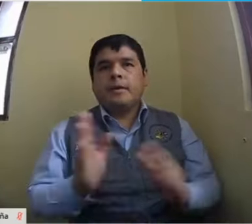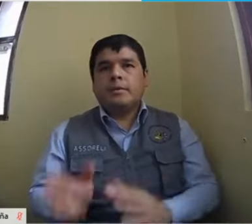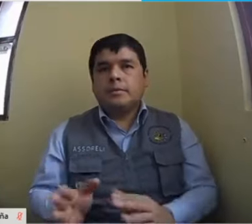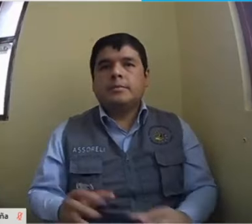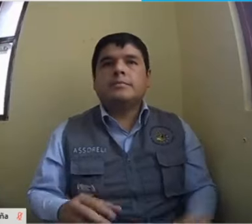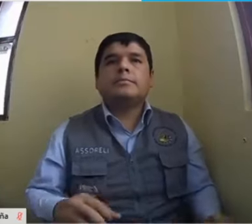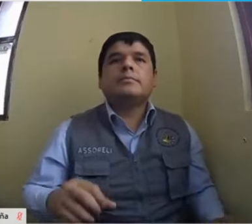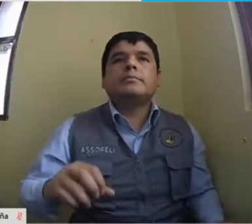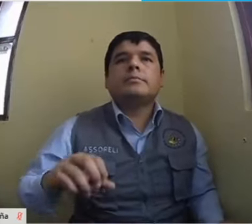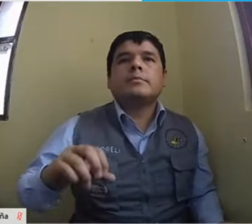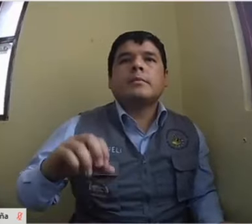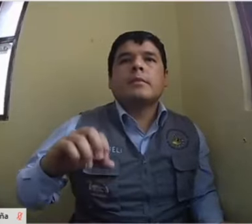palma.